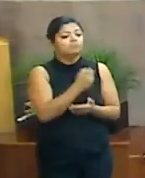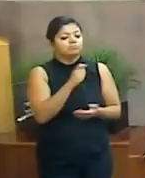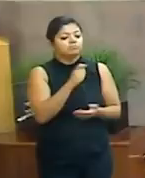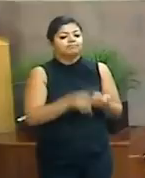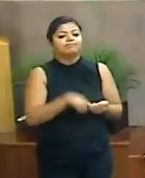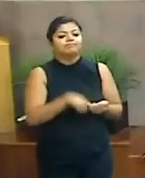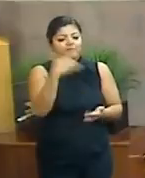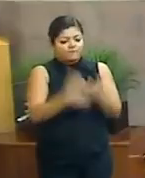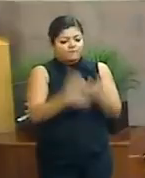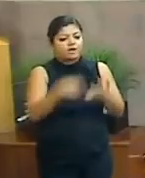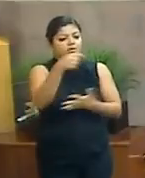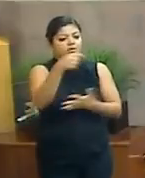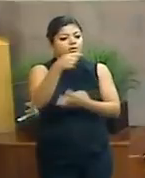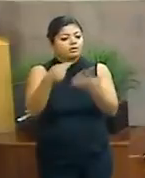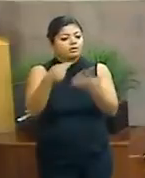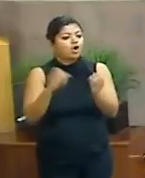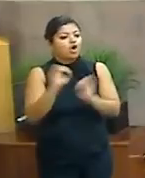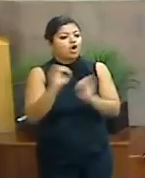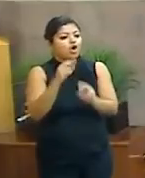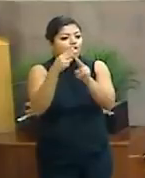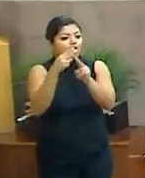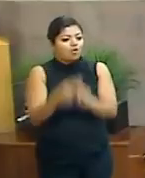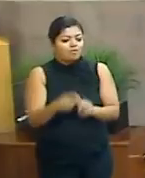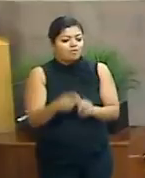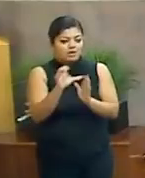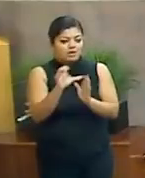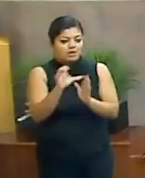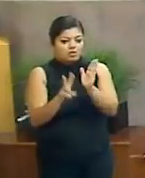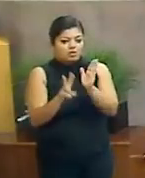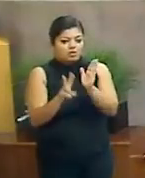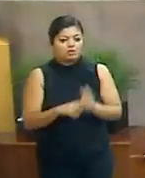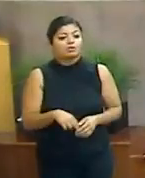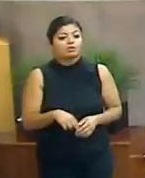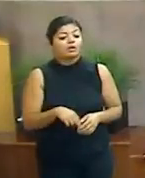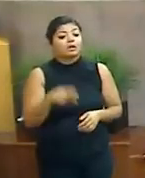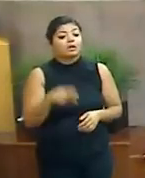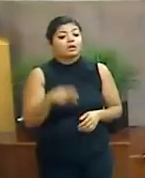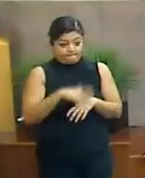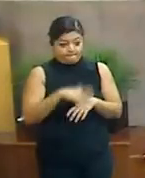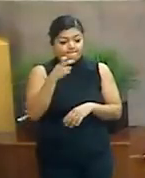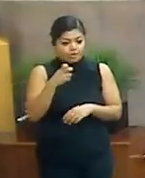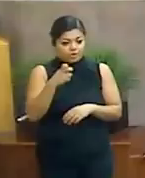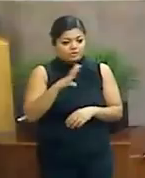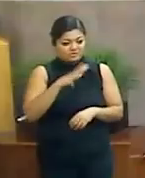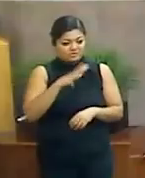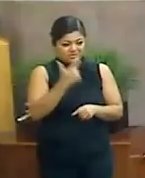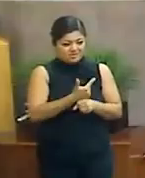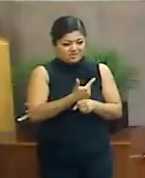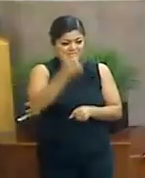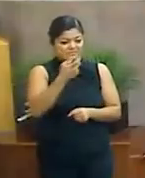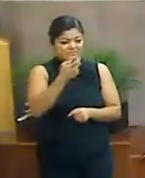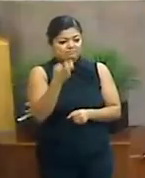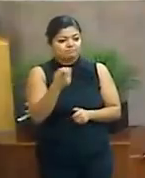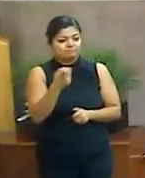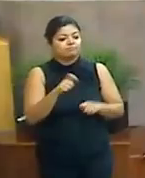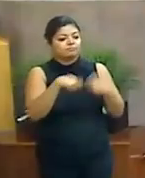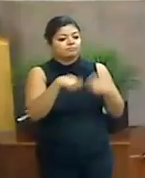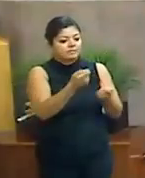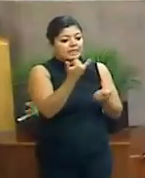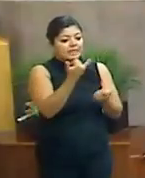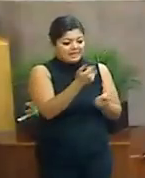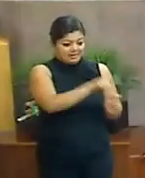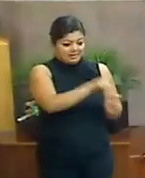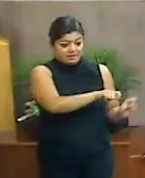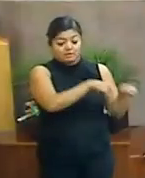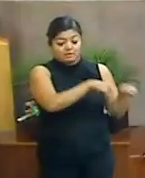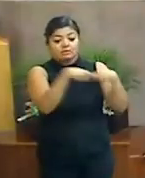cumplió con los requisitos establecidos en la convocatoria sin embargo el análisis de los armarios dispuestos en esta instancia y de la resolución impugnada